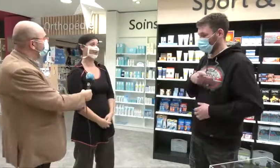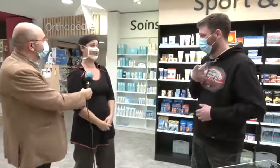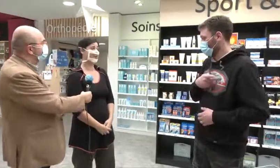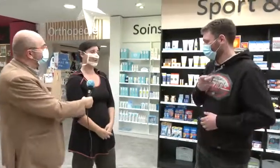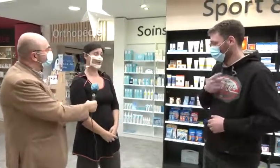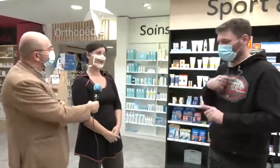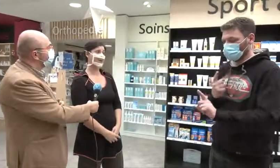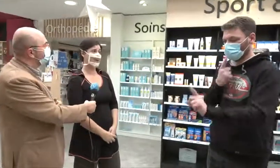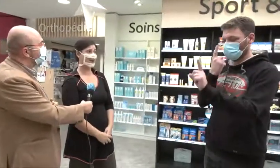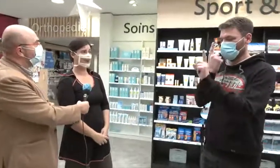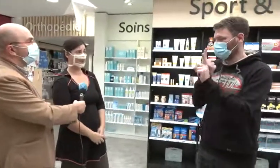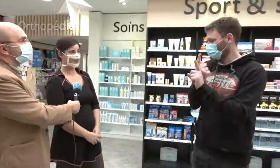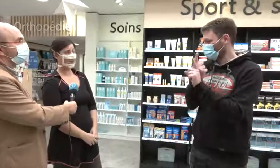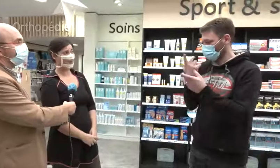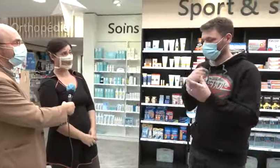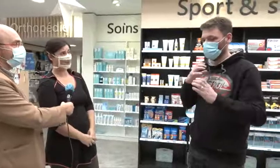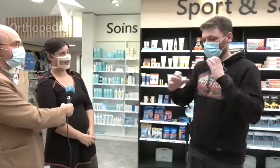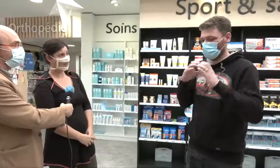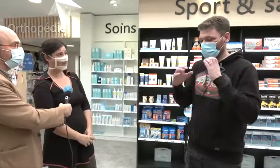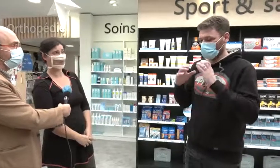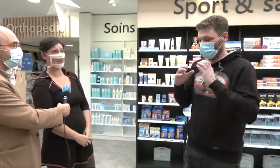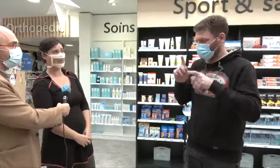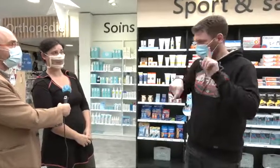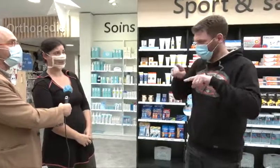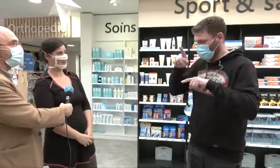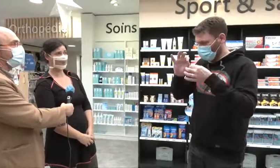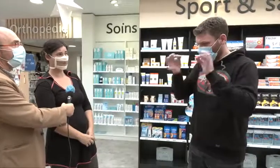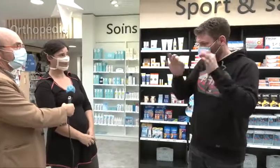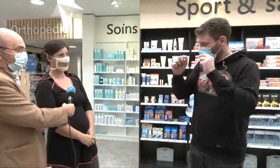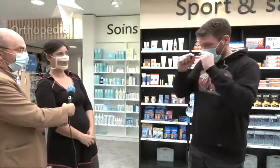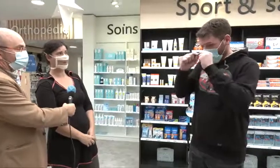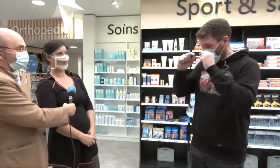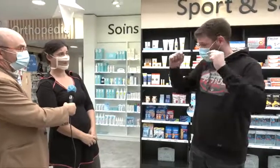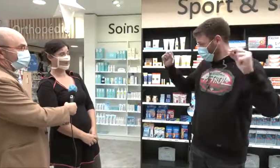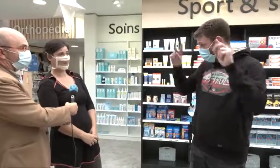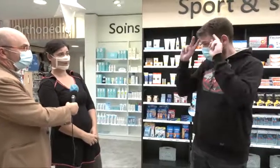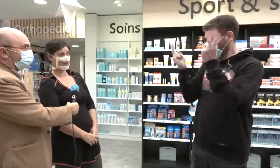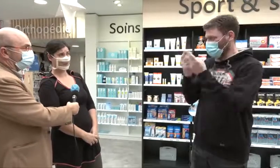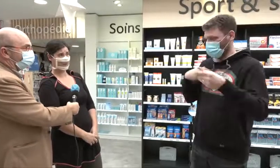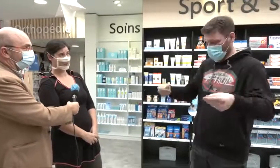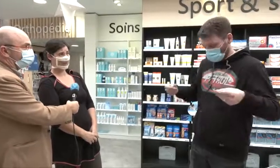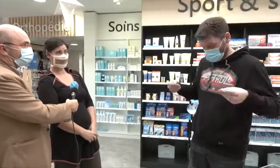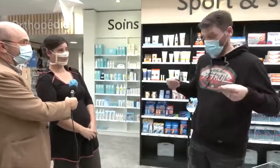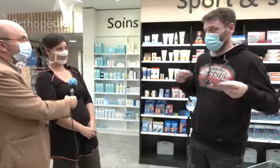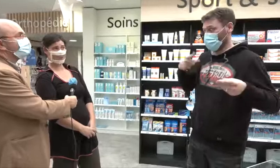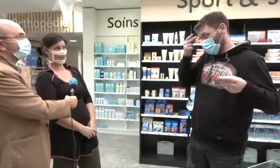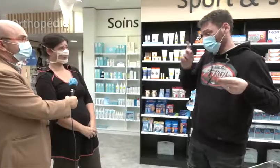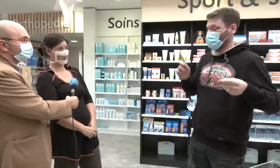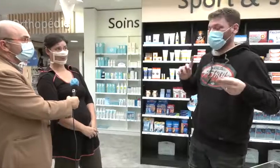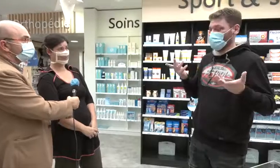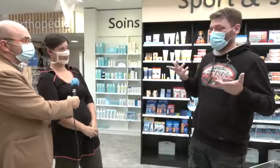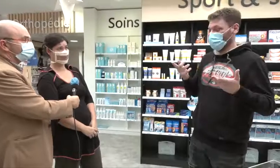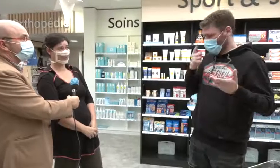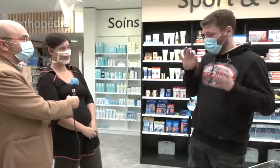Alors, souvent, si je dois rencontrer un médecin, la communication est compliquée. Le médecin va passer par l'écrit, mais du coup, je ne vais